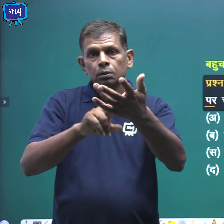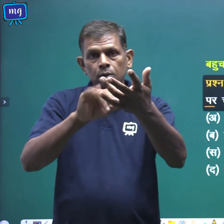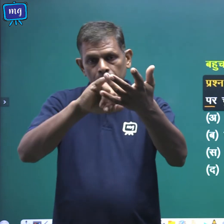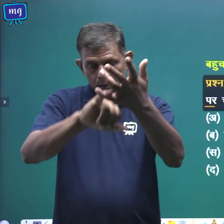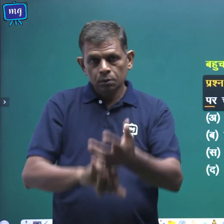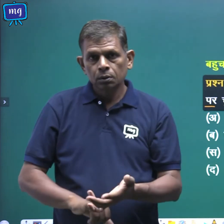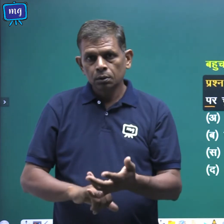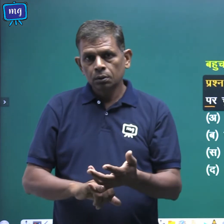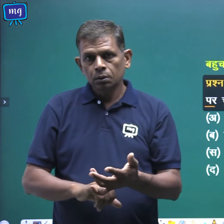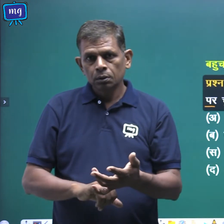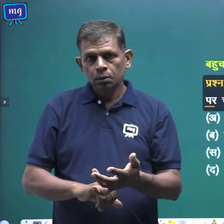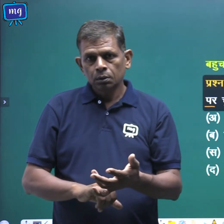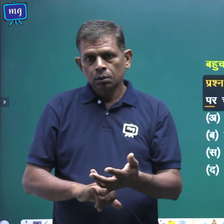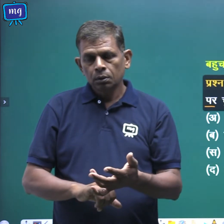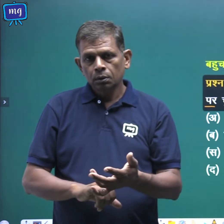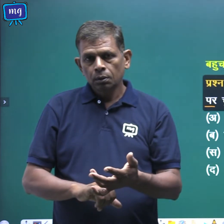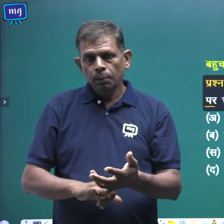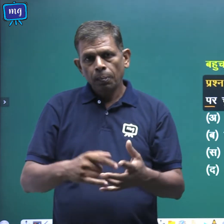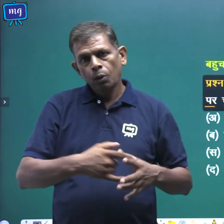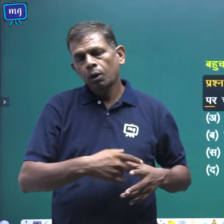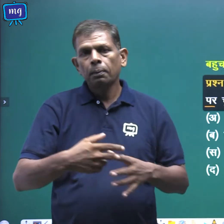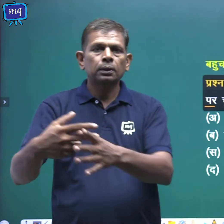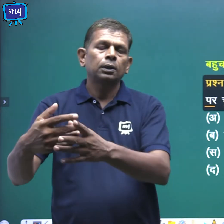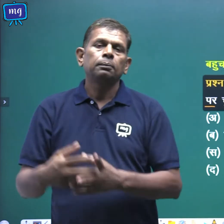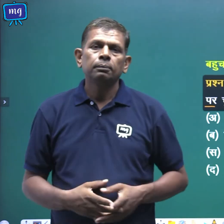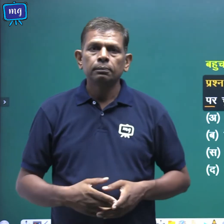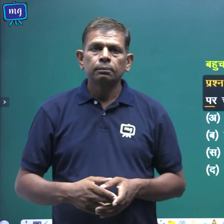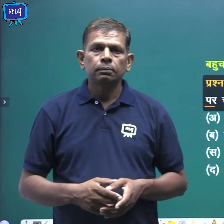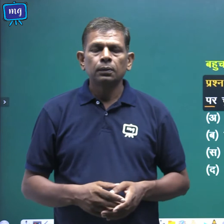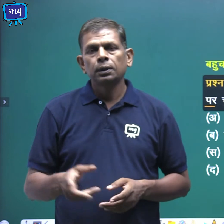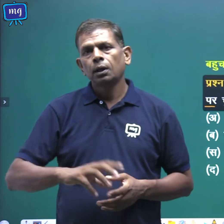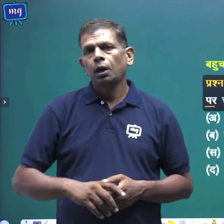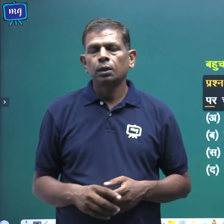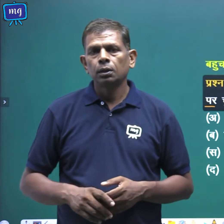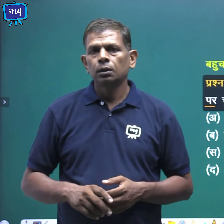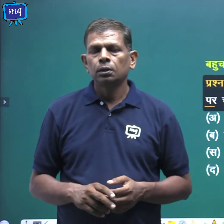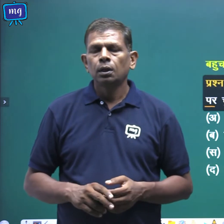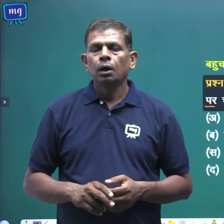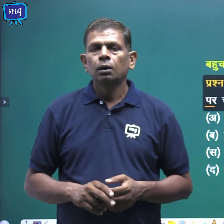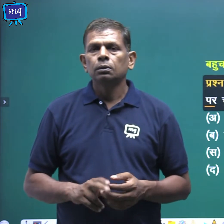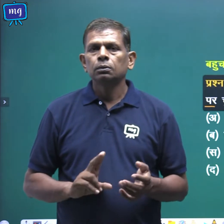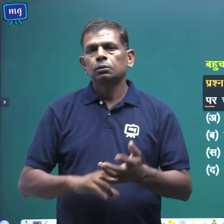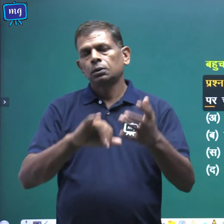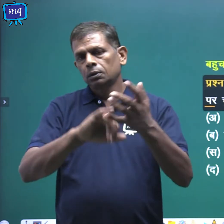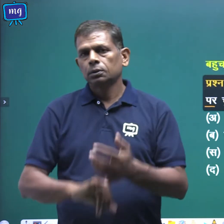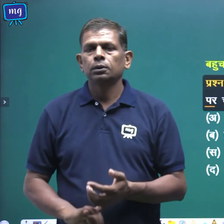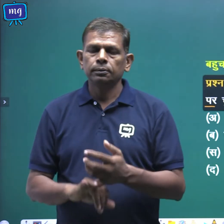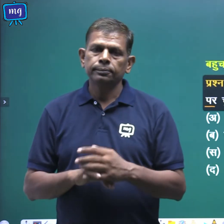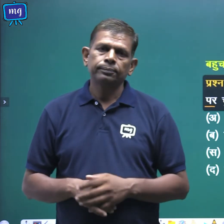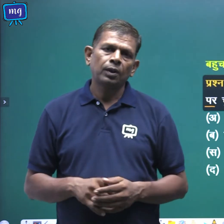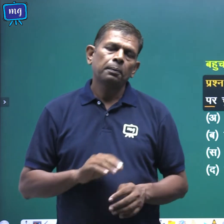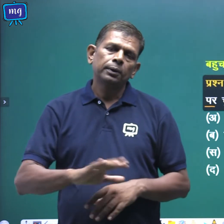दक्षिण दिशा, पूर्व पश्चिम या उत्तर दक्षिण।